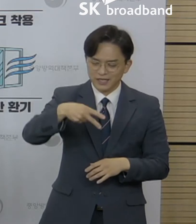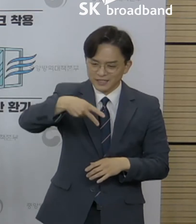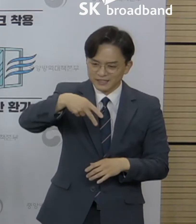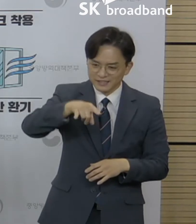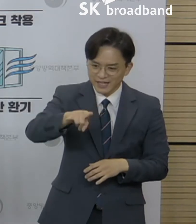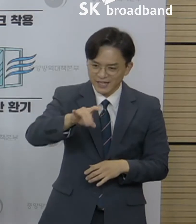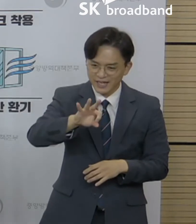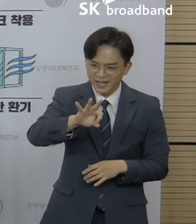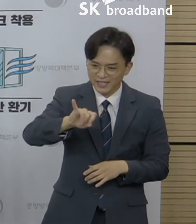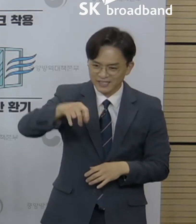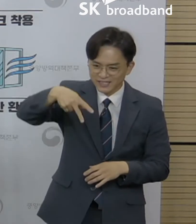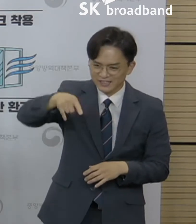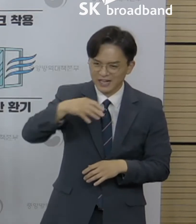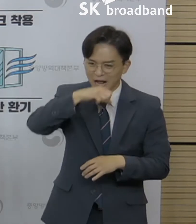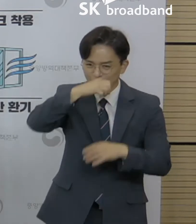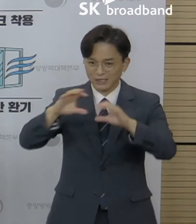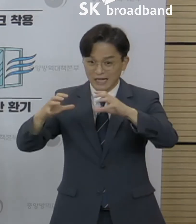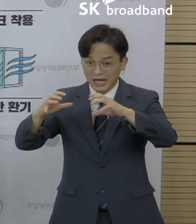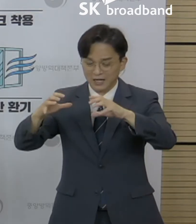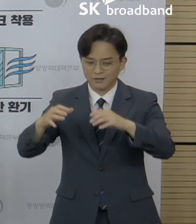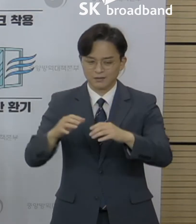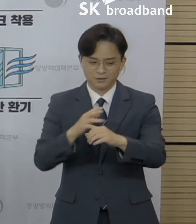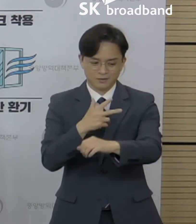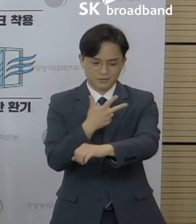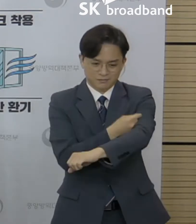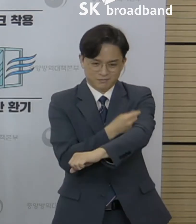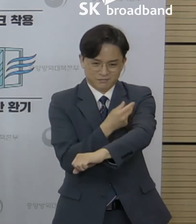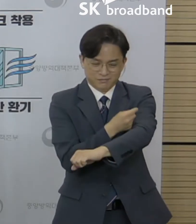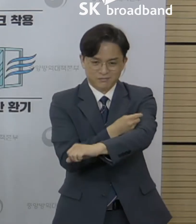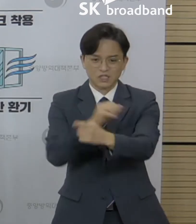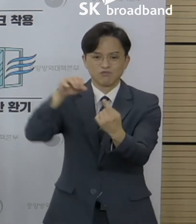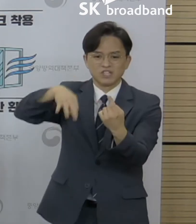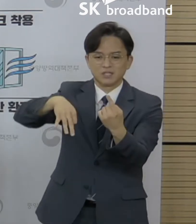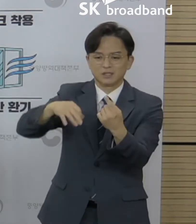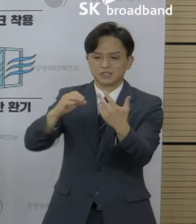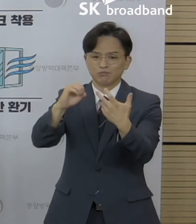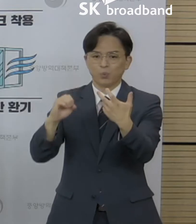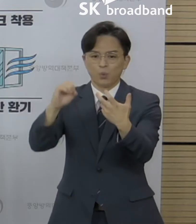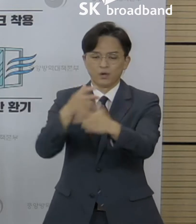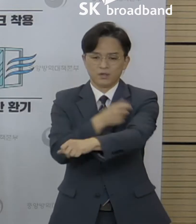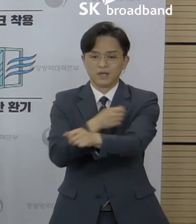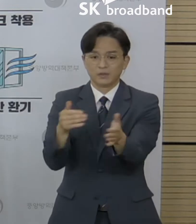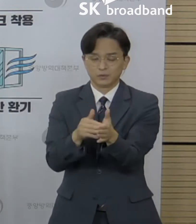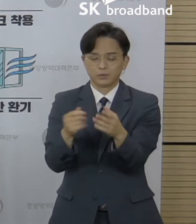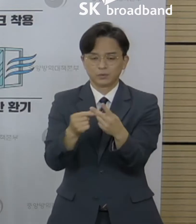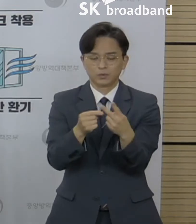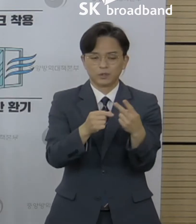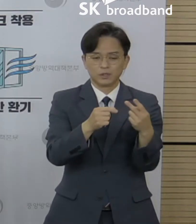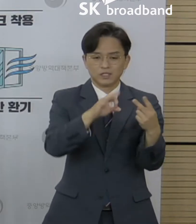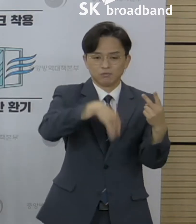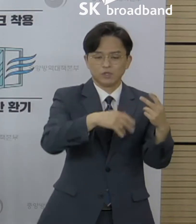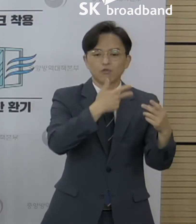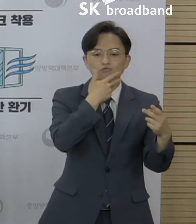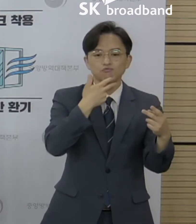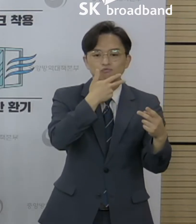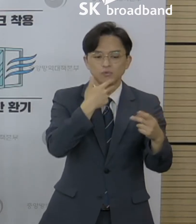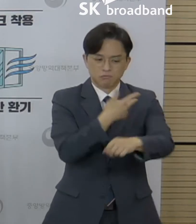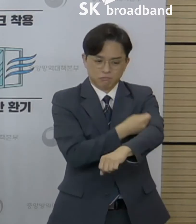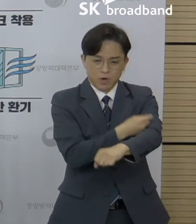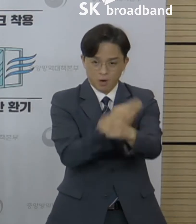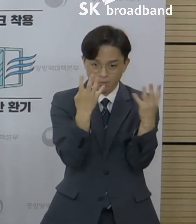세이셸, 그리고 선진국 중에 접종 완료율이 상대적으로 높은 영국조차도 코로나19가 늘어나고